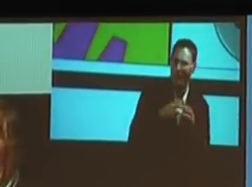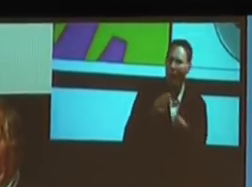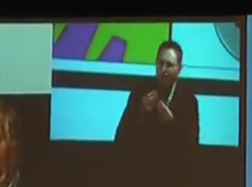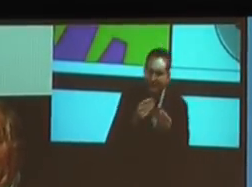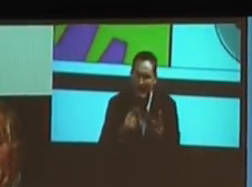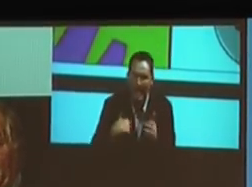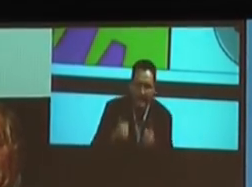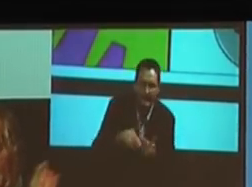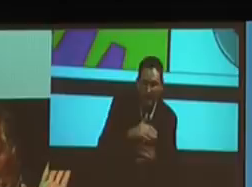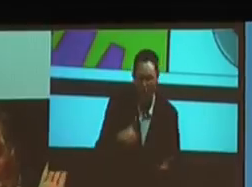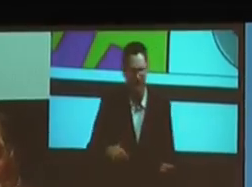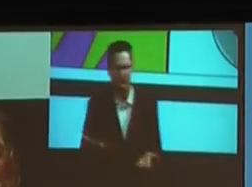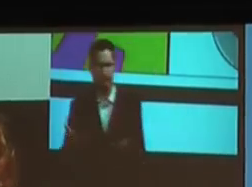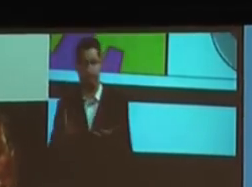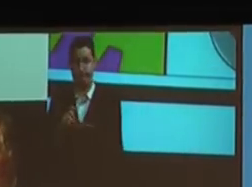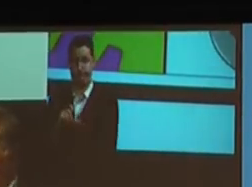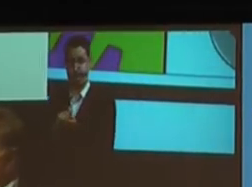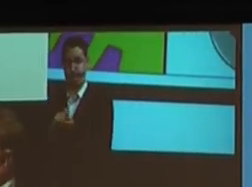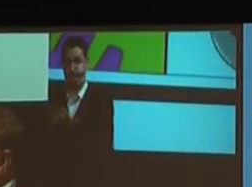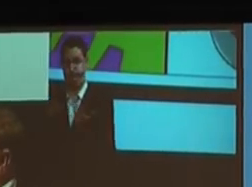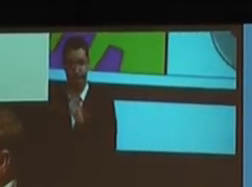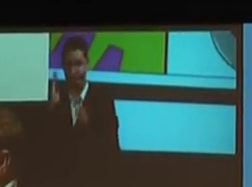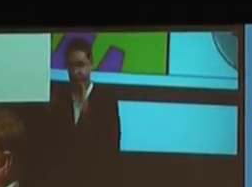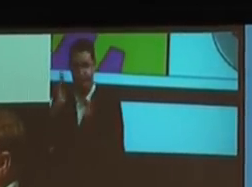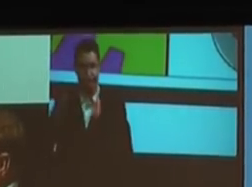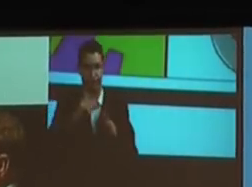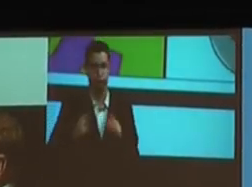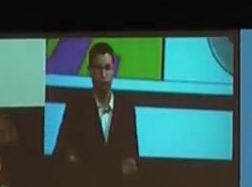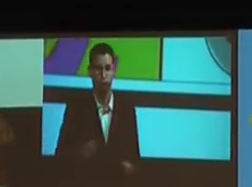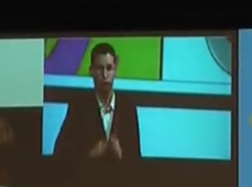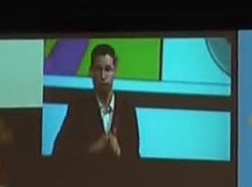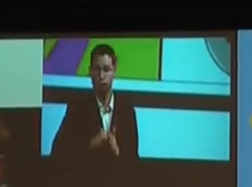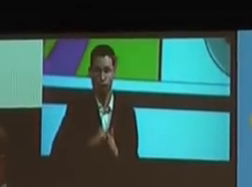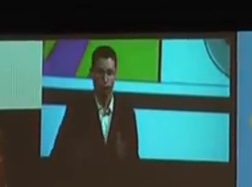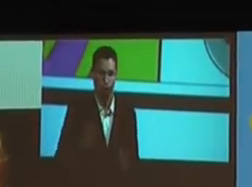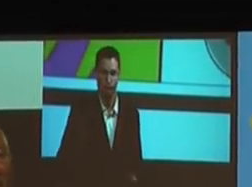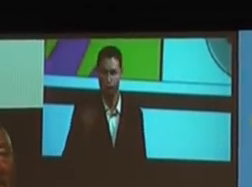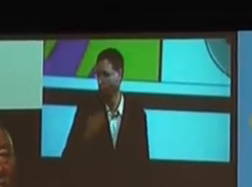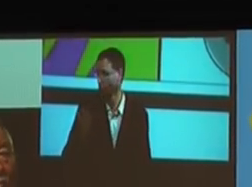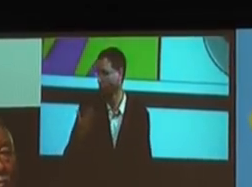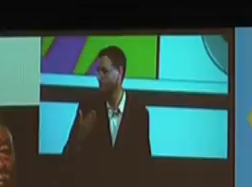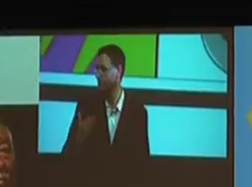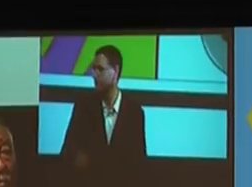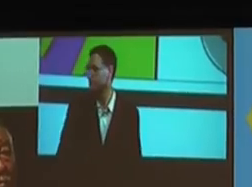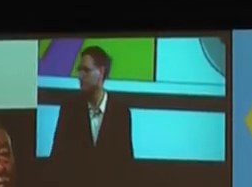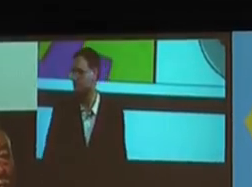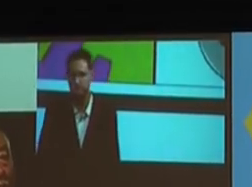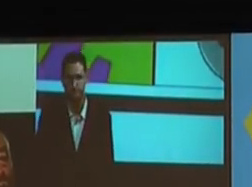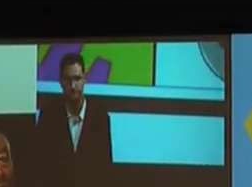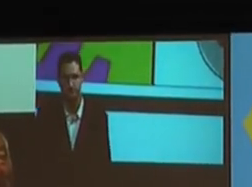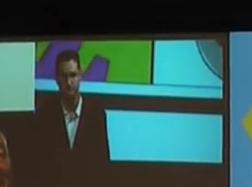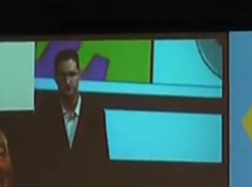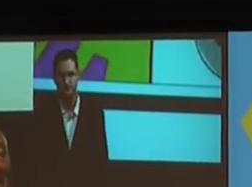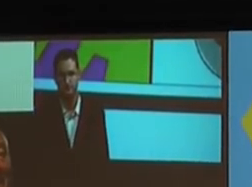Zeit, beziehungsweise keine Zeit. Es ist schwierig. Früher stand man füreinander ein und heute rennt jeder aneinander vorbei. Nein, das ist eine